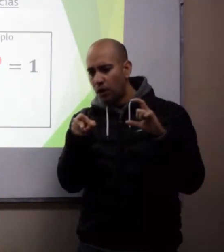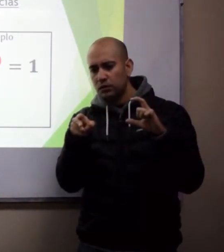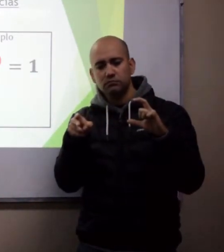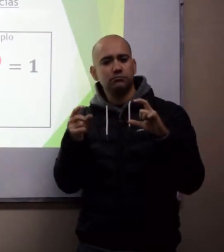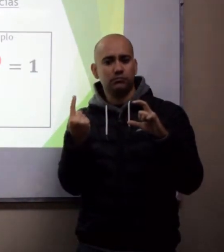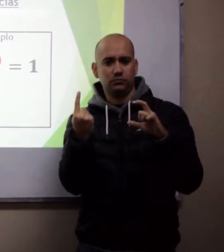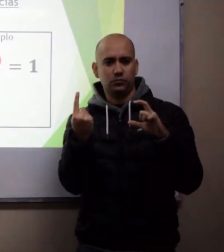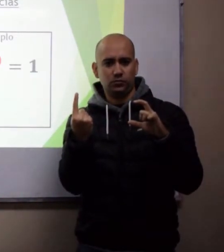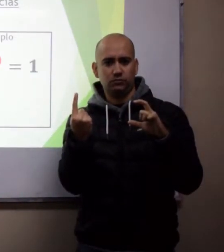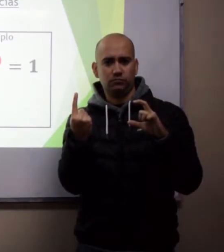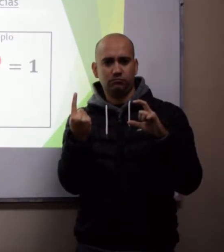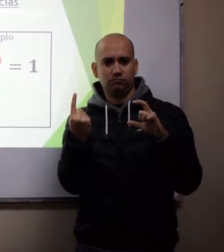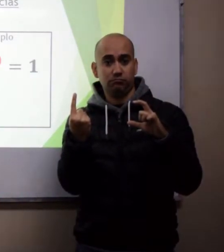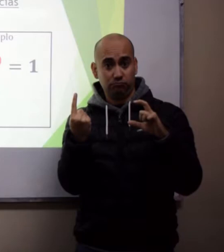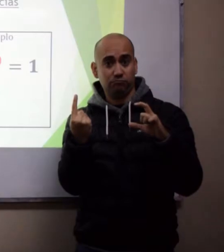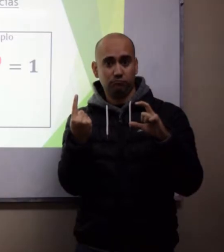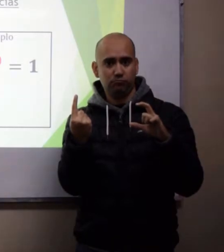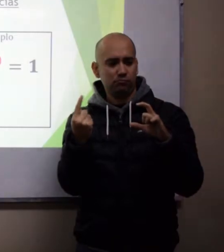siempre 1.